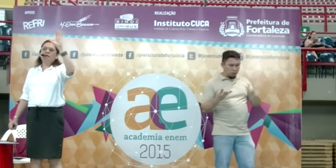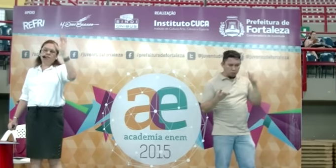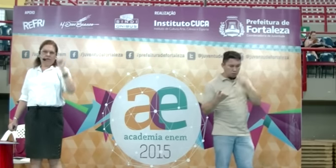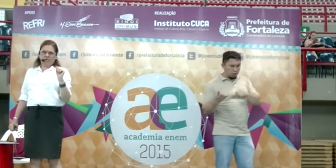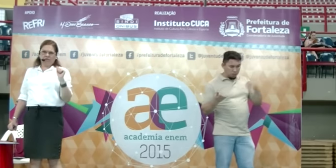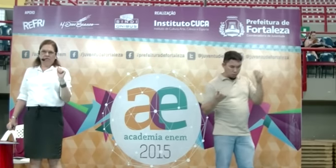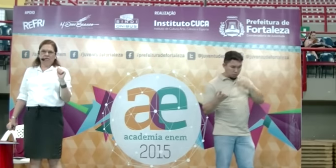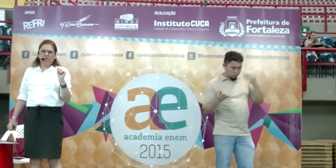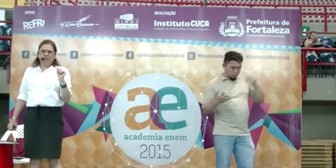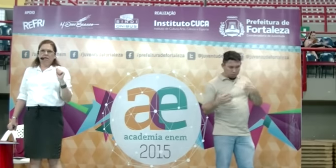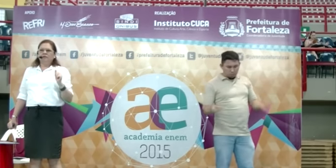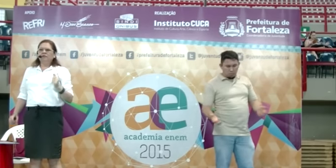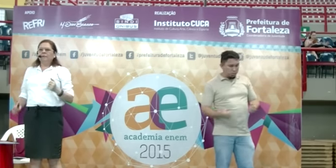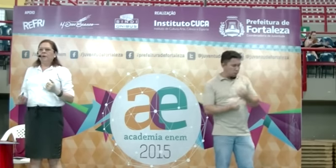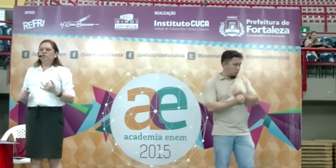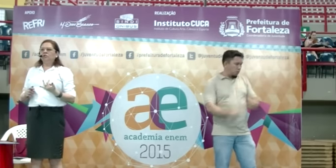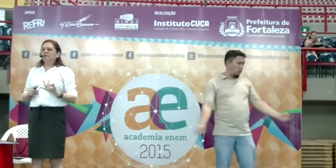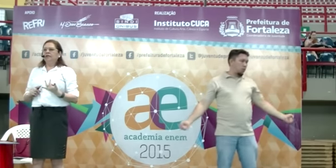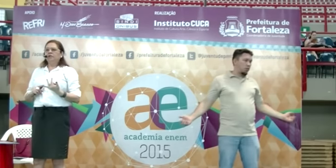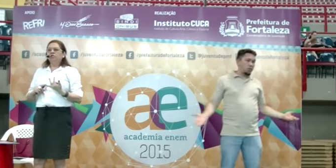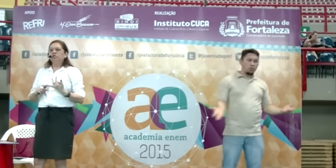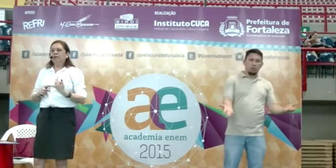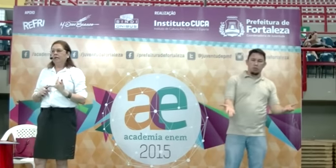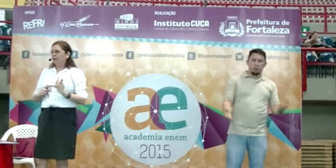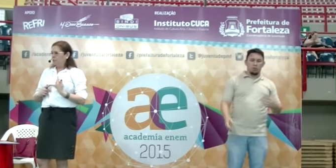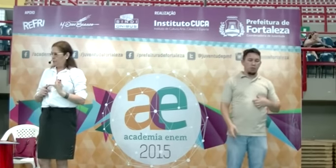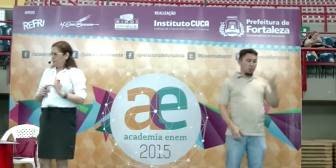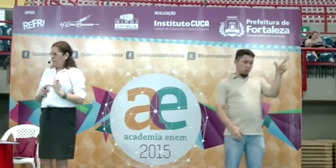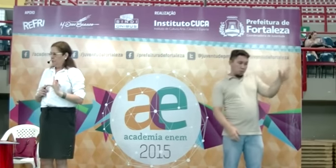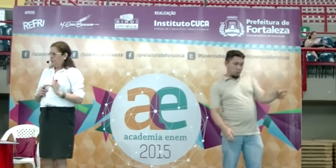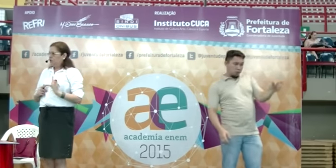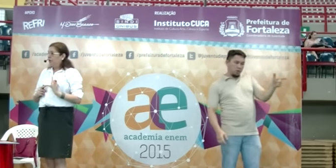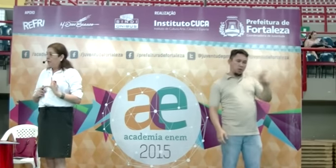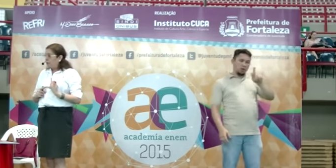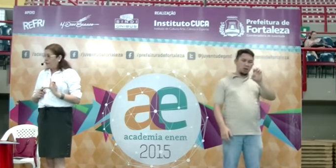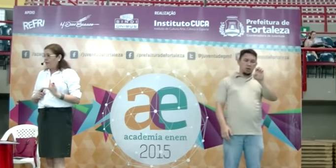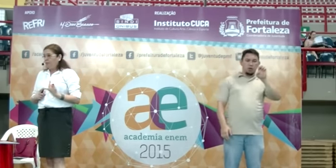mulher, não tem quem aguente, gente. Você pode dizer gênero